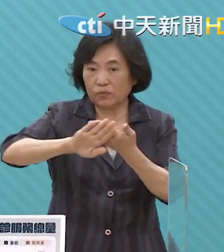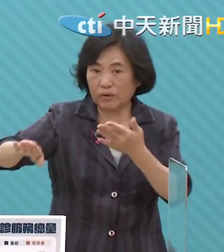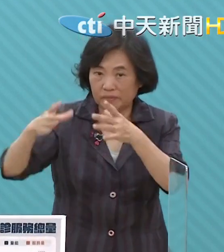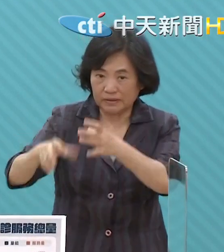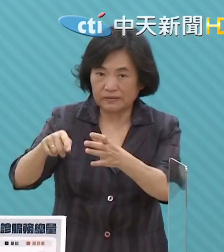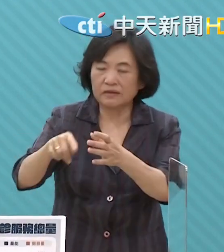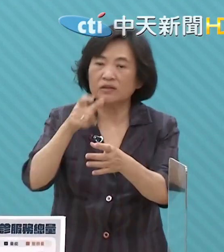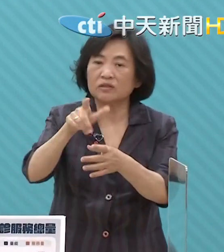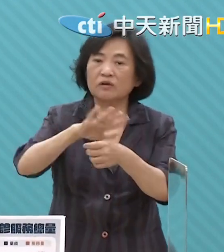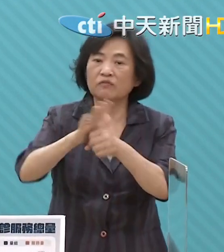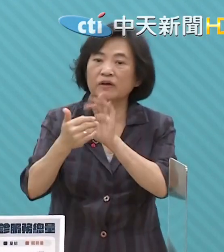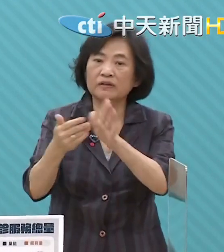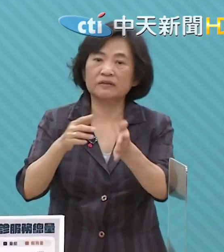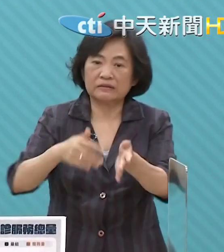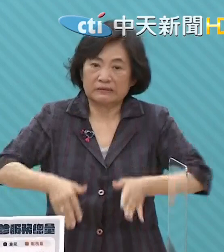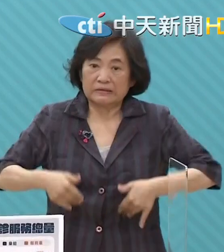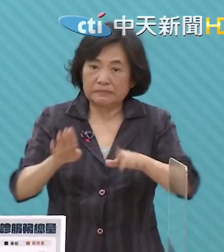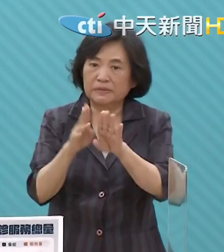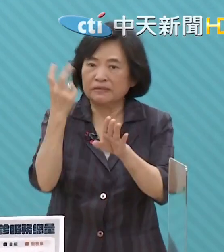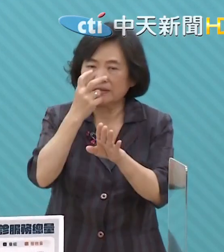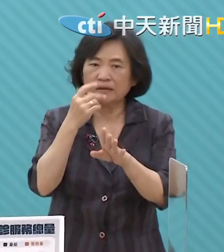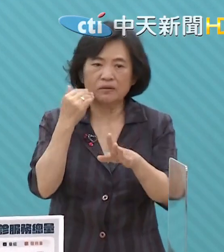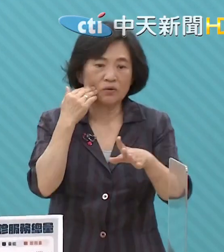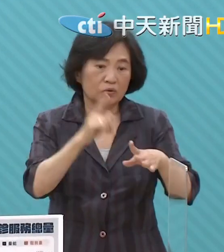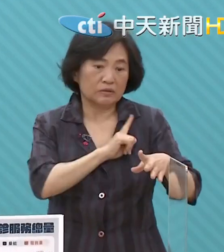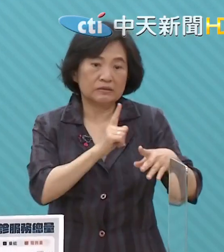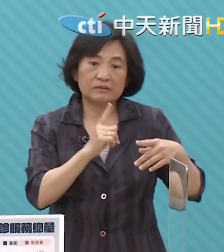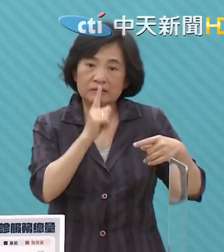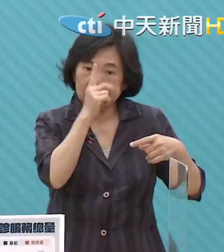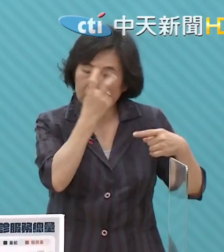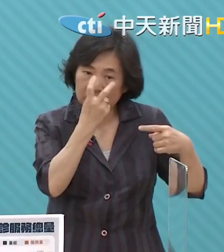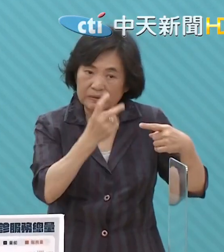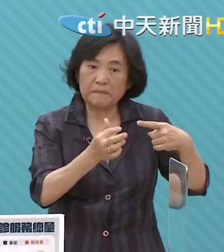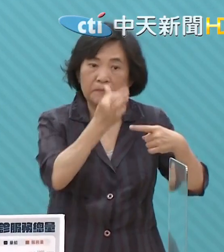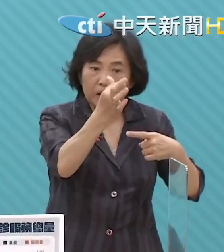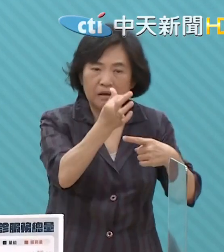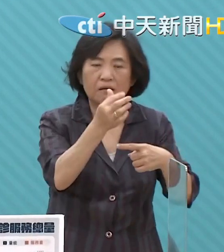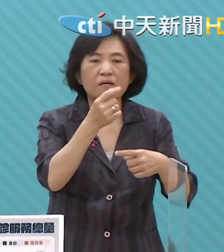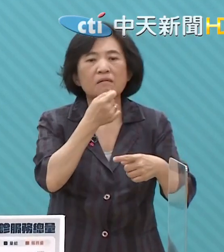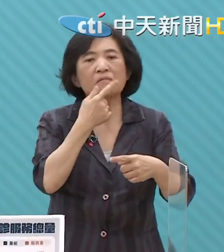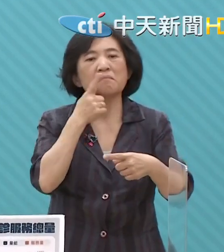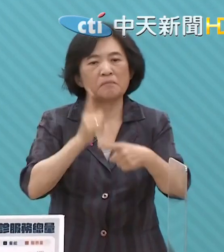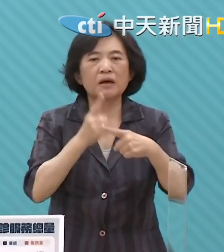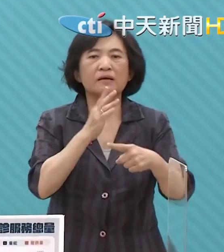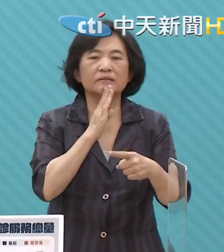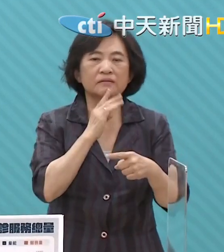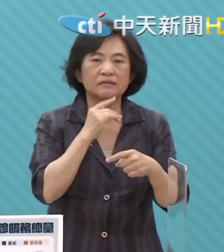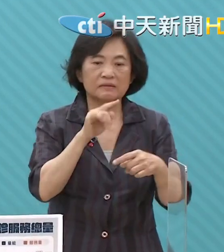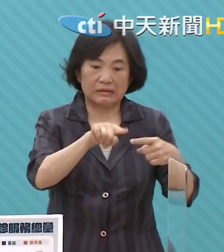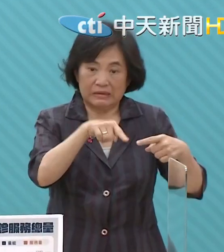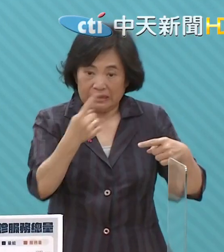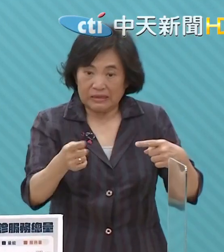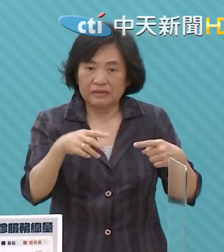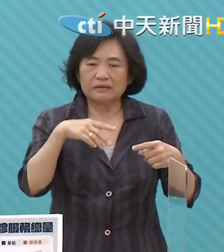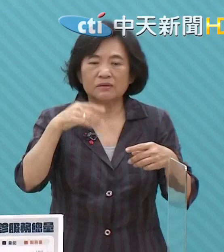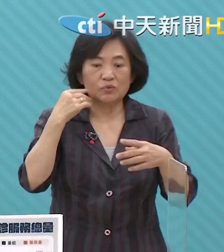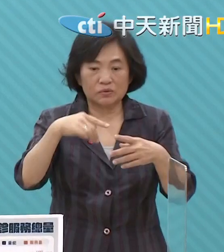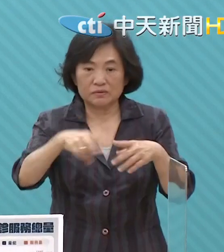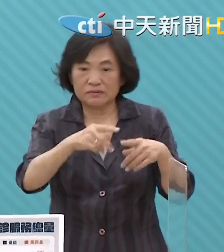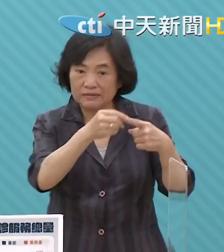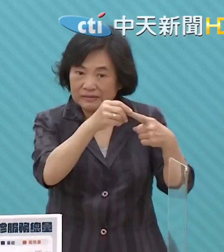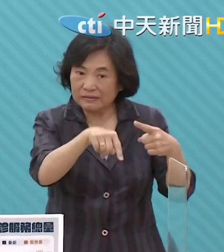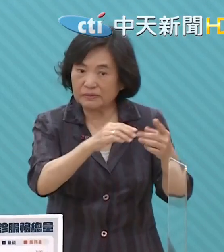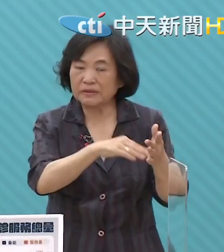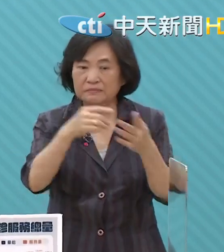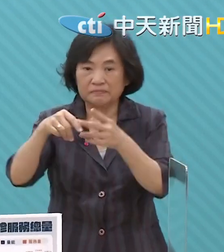筛阳的，我就视同你大概是，因为快筛阳后来做 PCR， 你知道吗？到目前为止93-94% 的